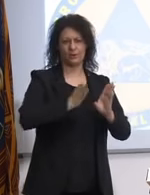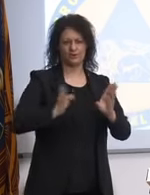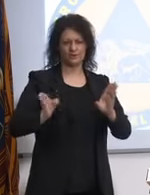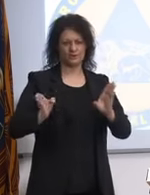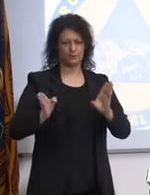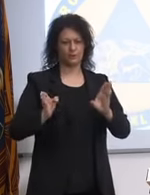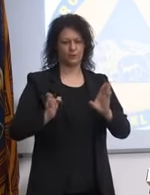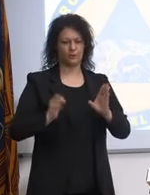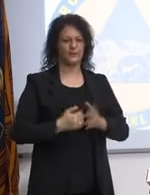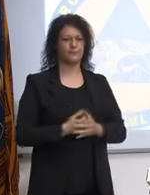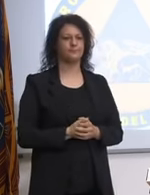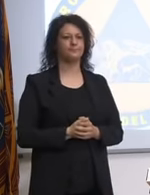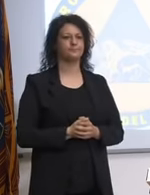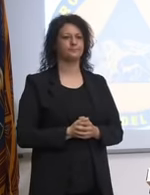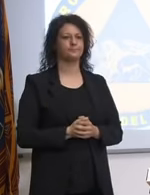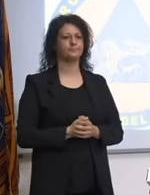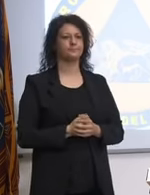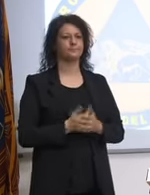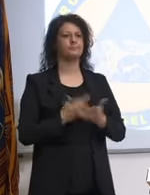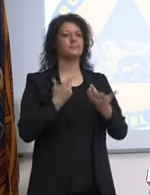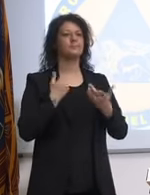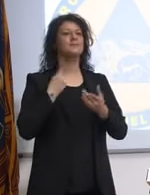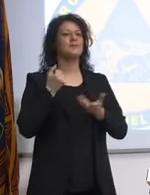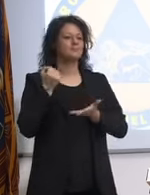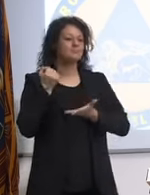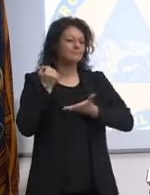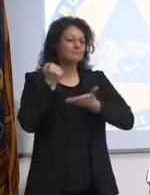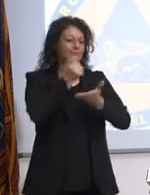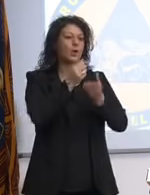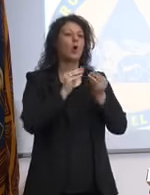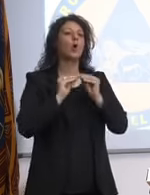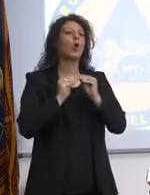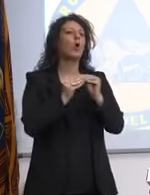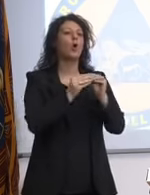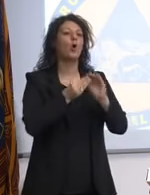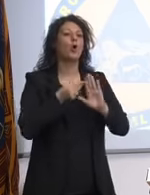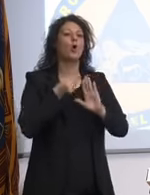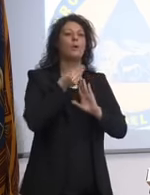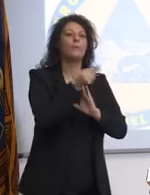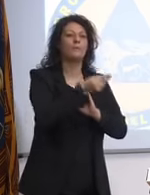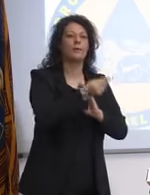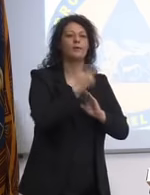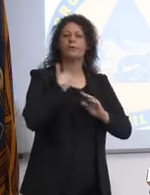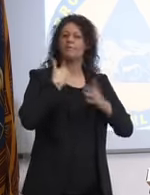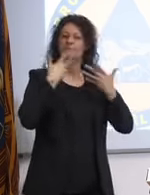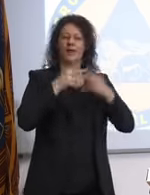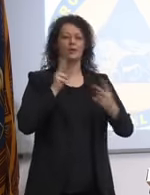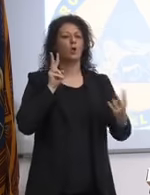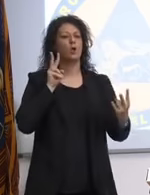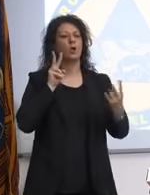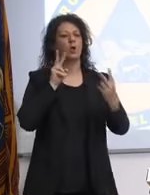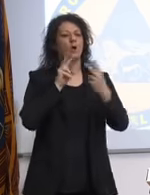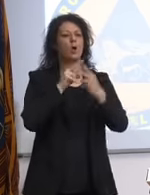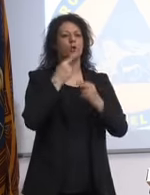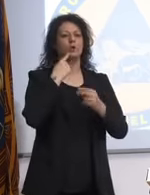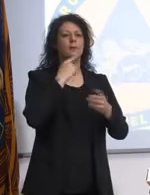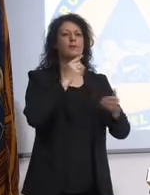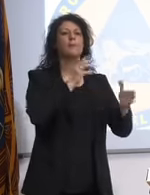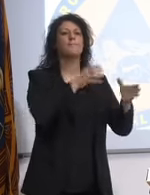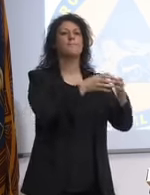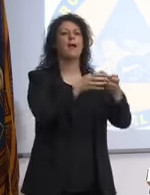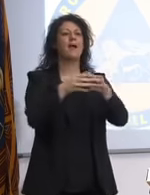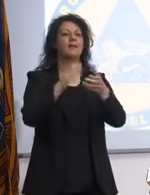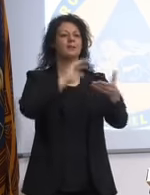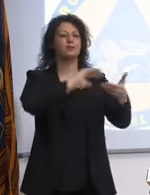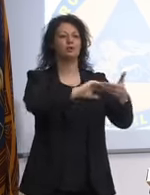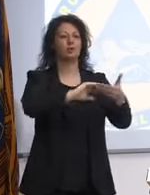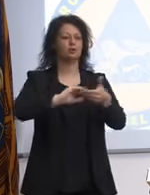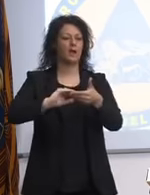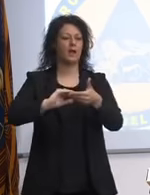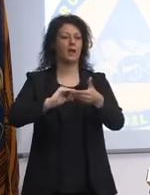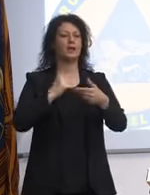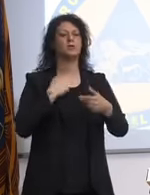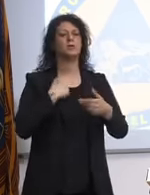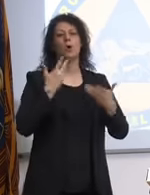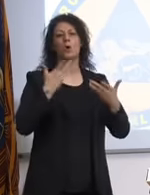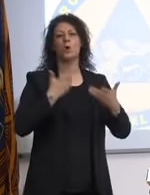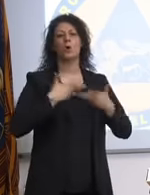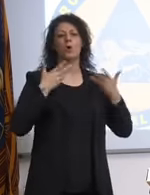Dall'altro anche come verranno erogati. Abbiamo incontrato le parti sociali, sono felice perché si è trovata una